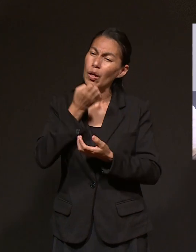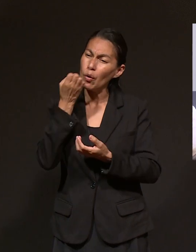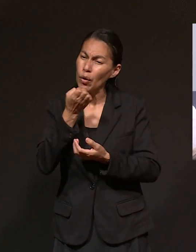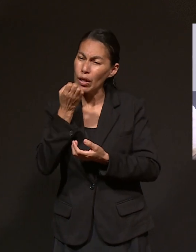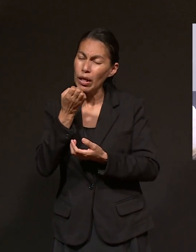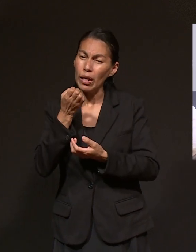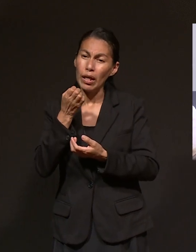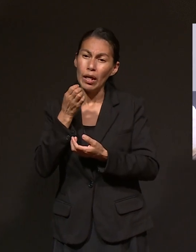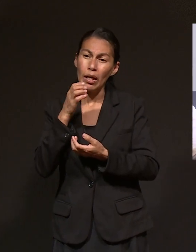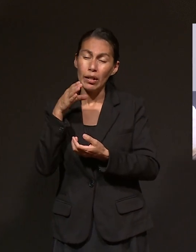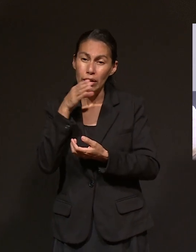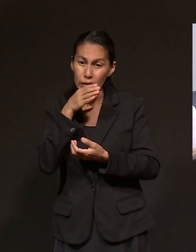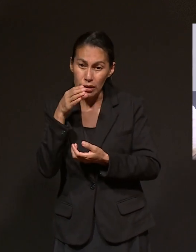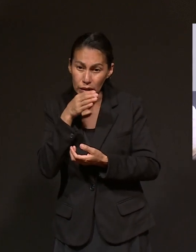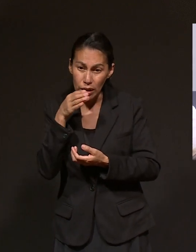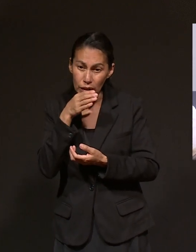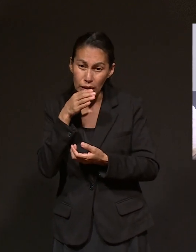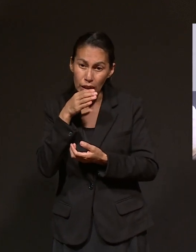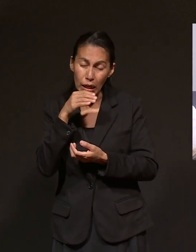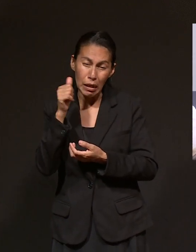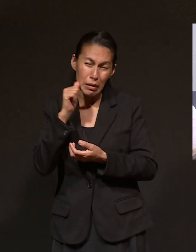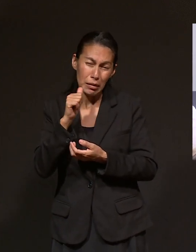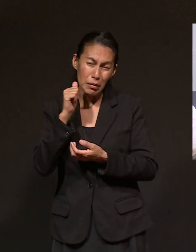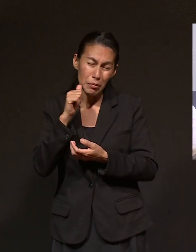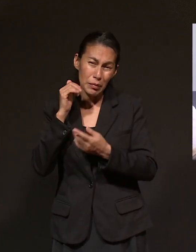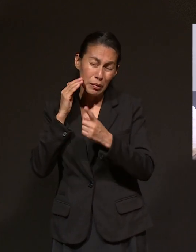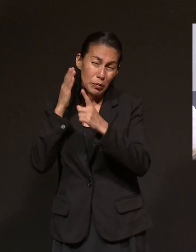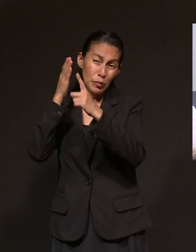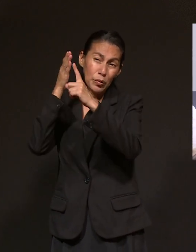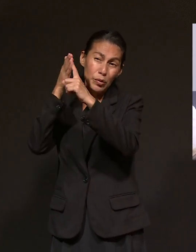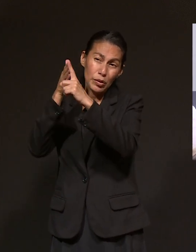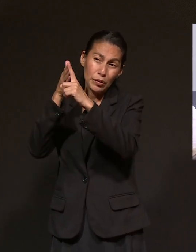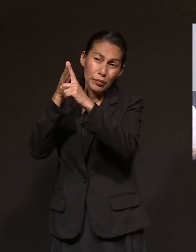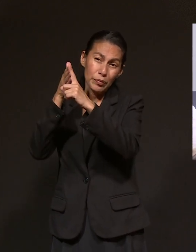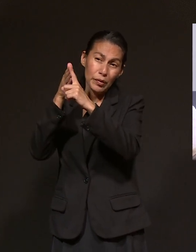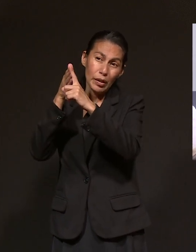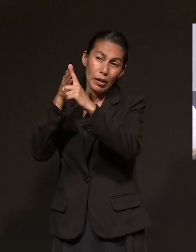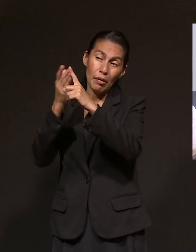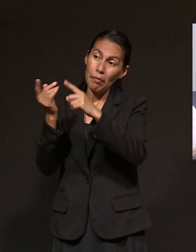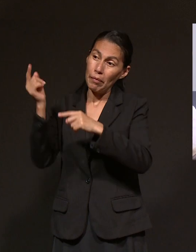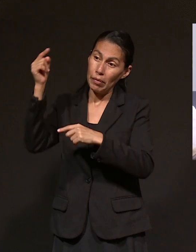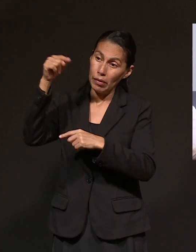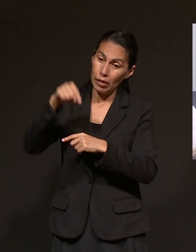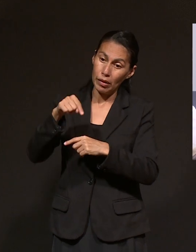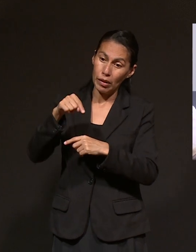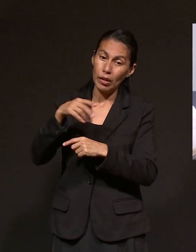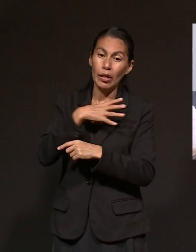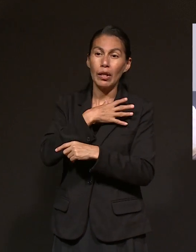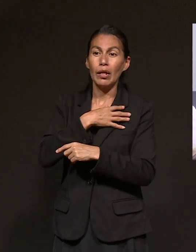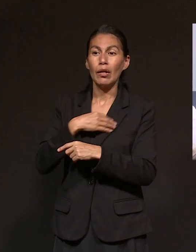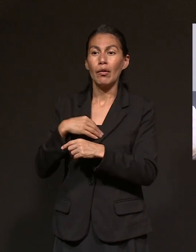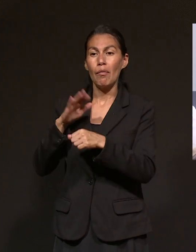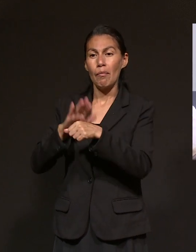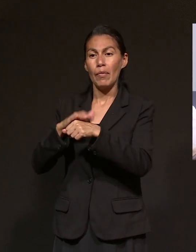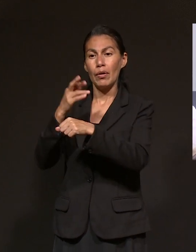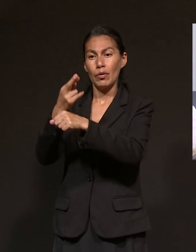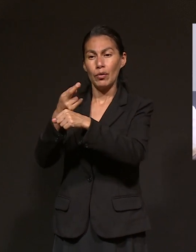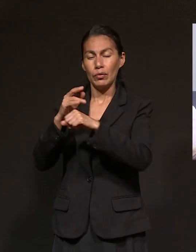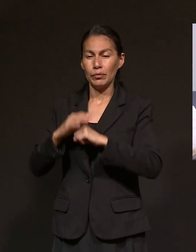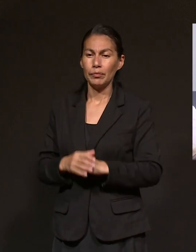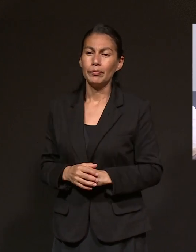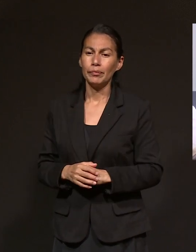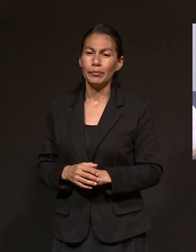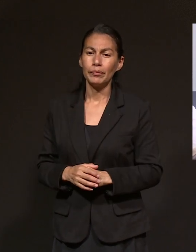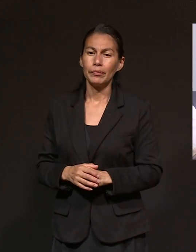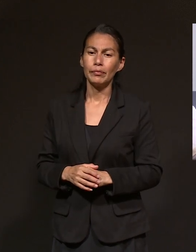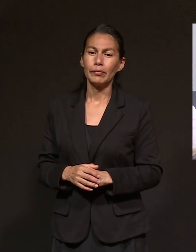cristiana. Así es. Y siempre fue un proyecto regresar cuando el hijo o la hija mayor, en este caso,